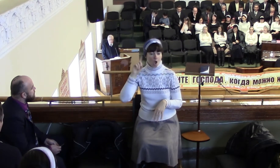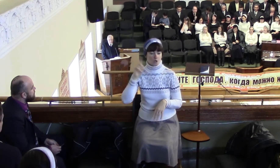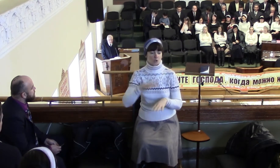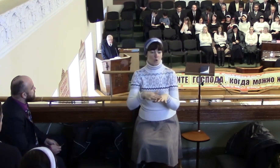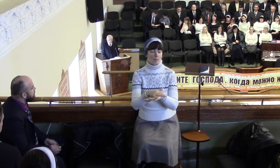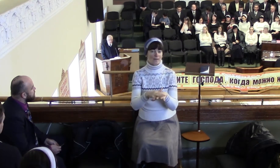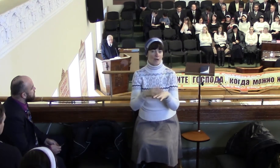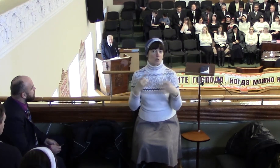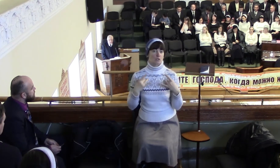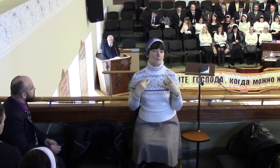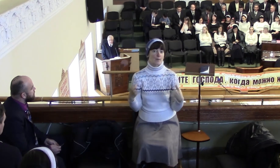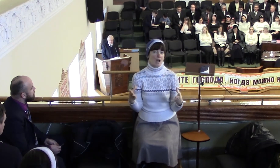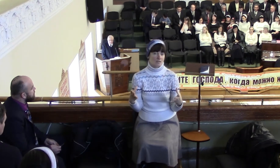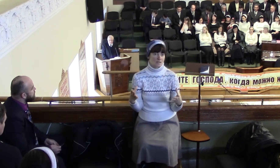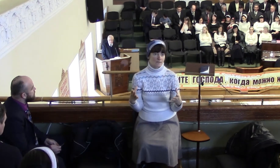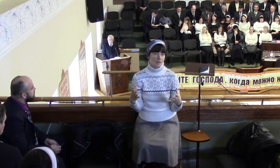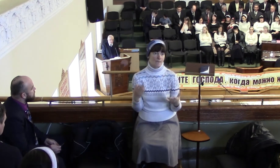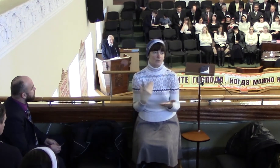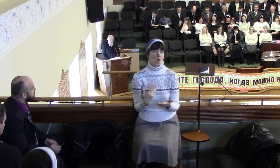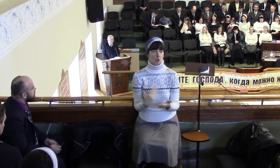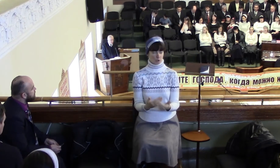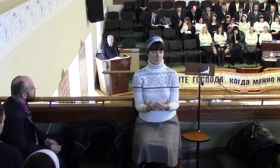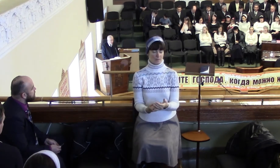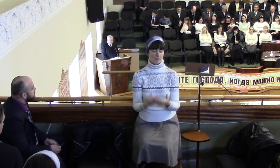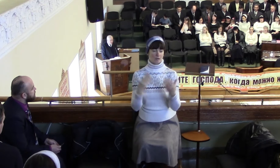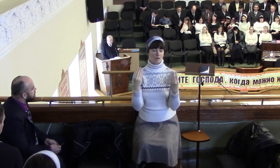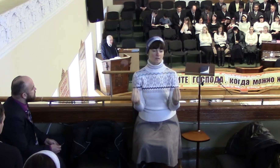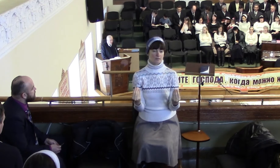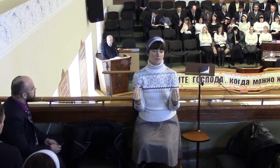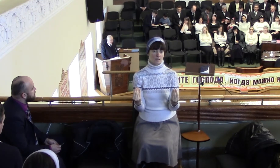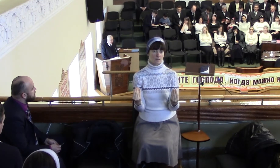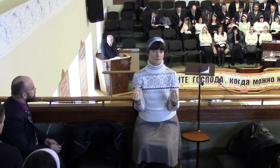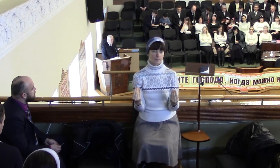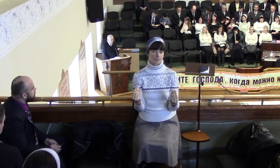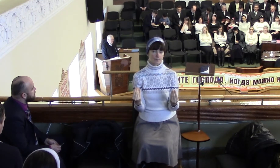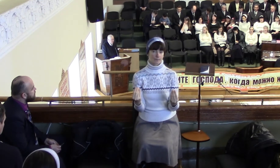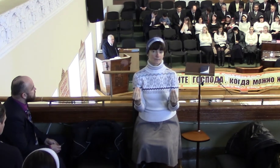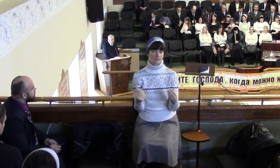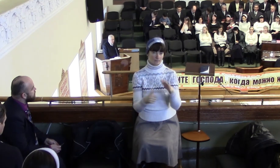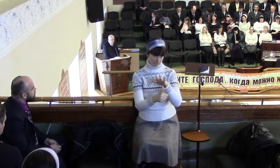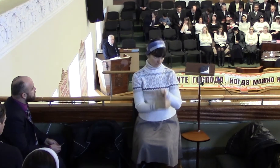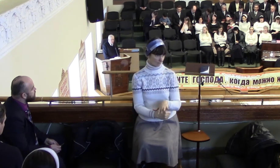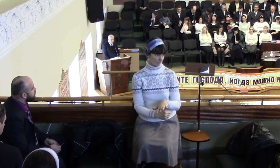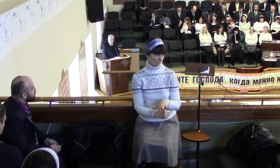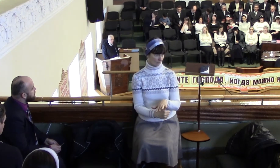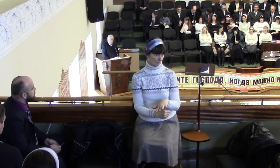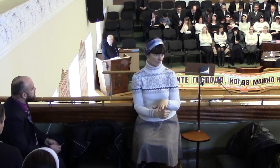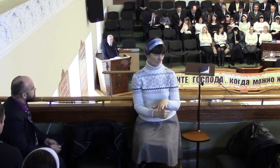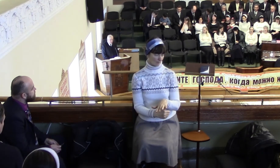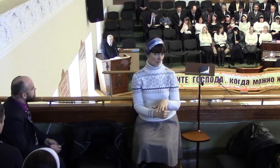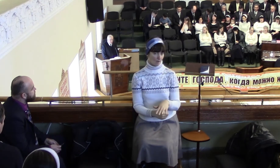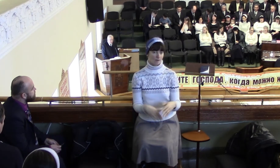праздновал день своего поражения, день пленения своего, день, когда столицу разрушили.